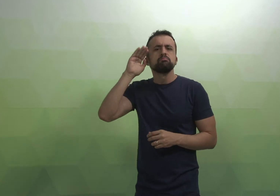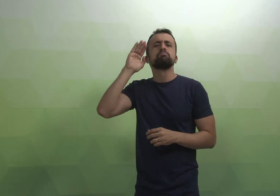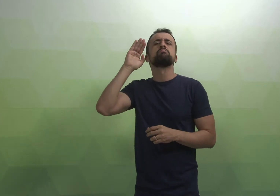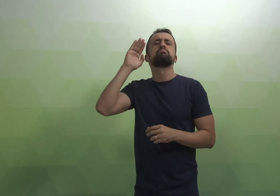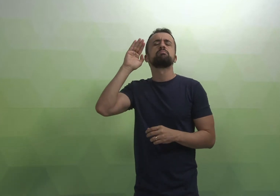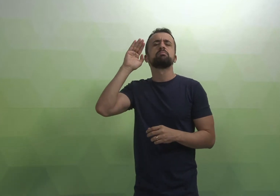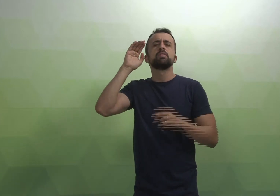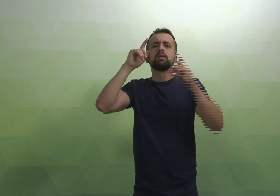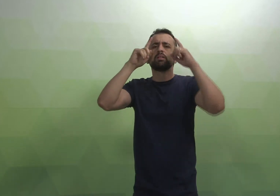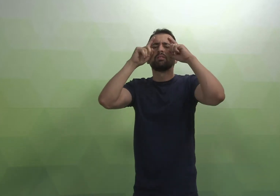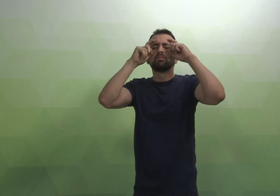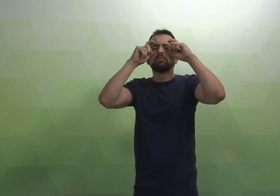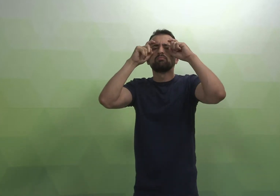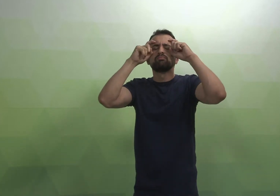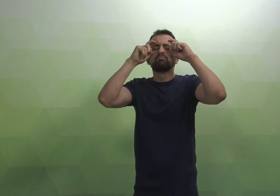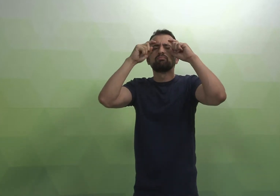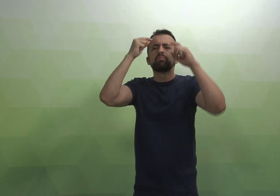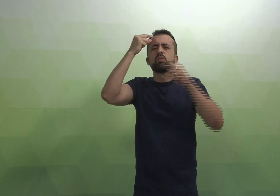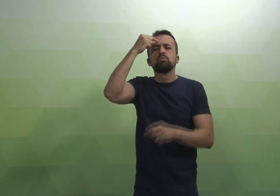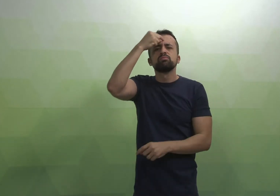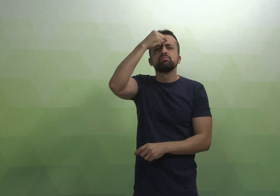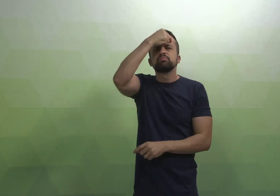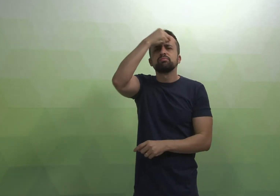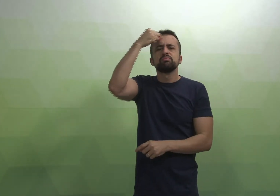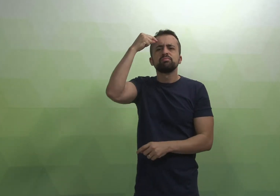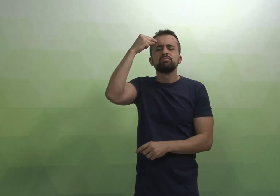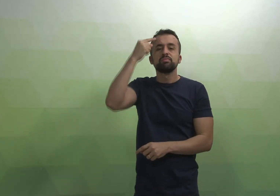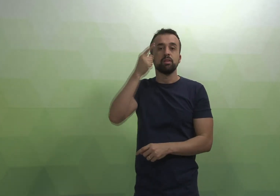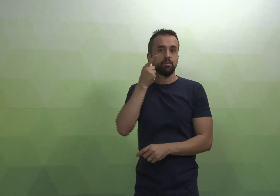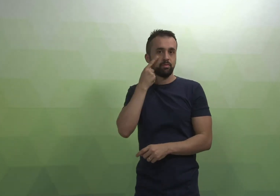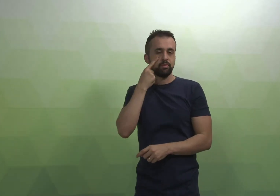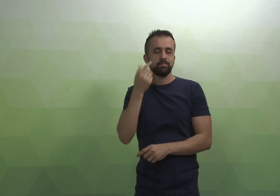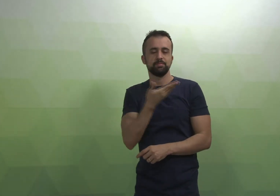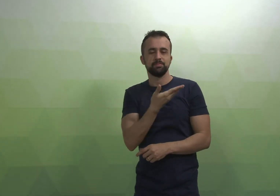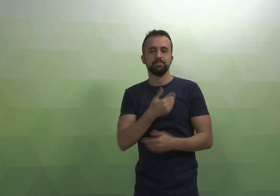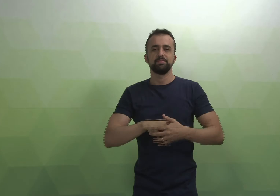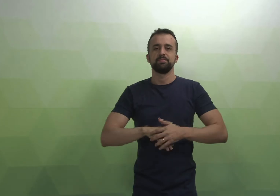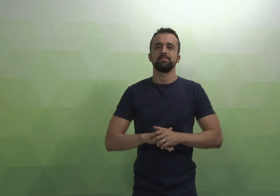Nesses casos, a cabeça se eleva um pouco e a testa se franze.